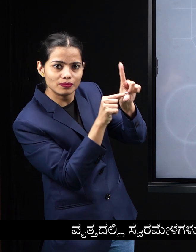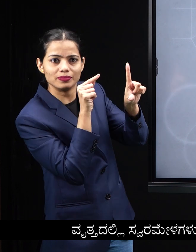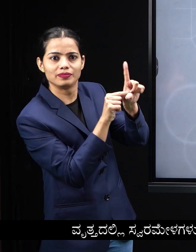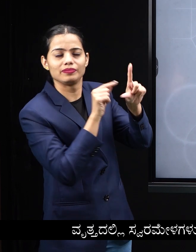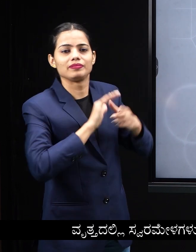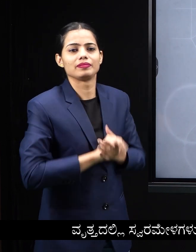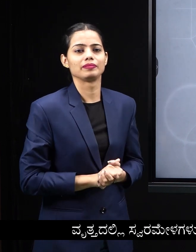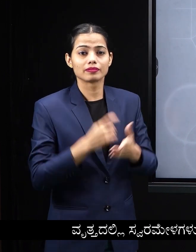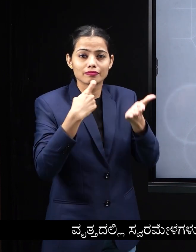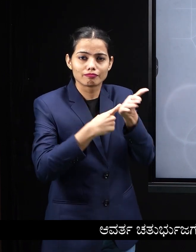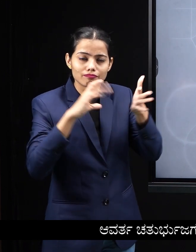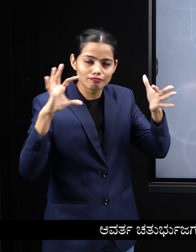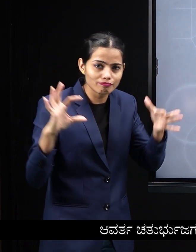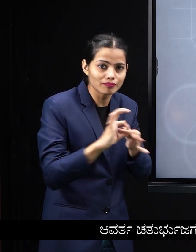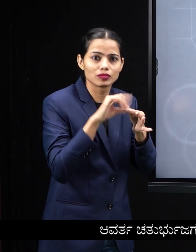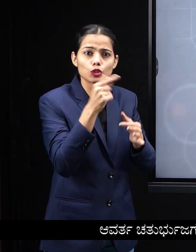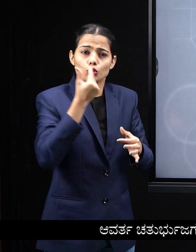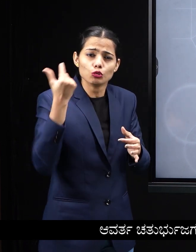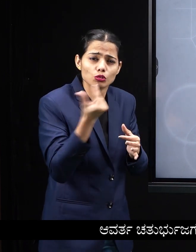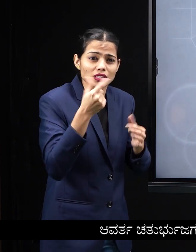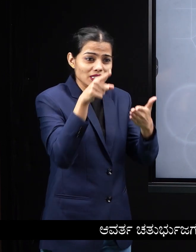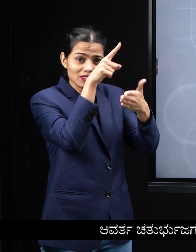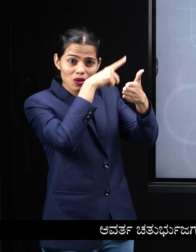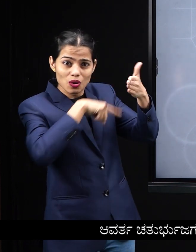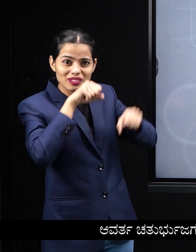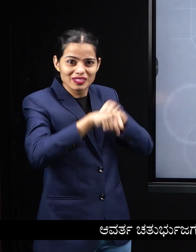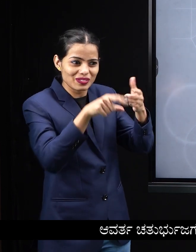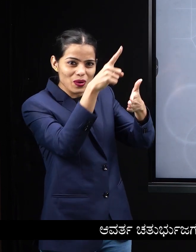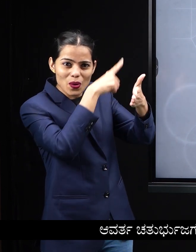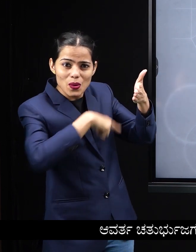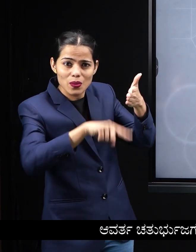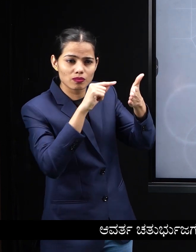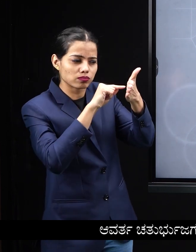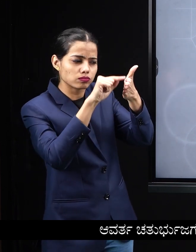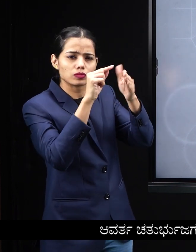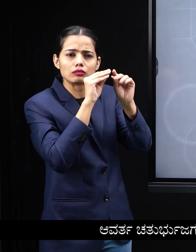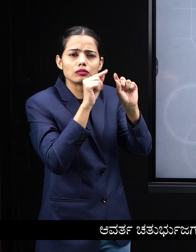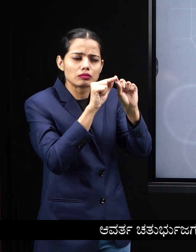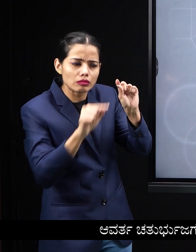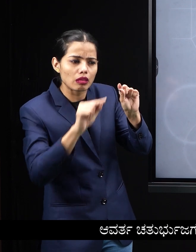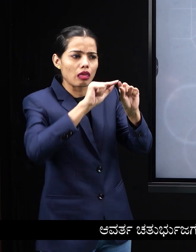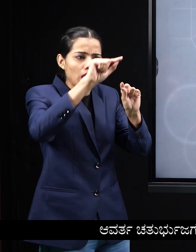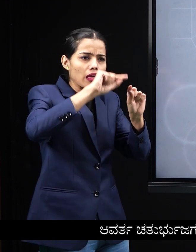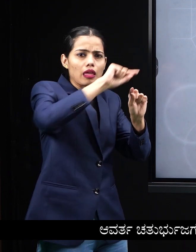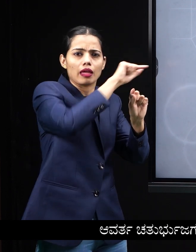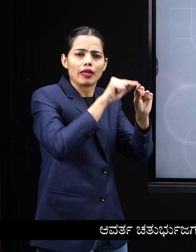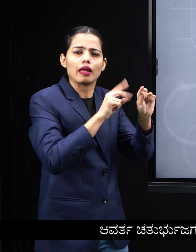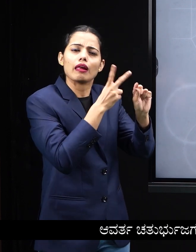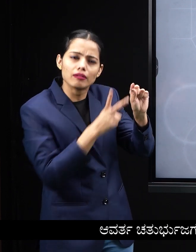ಅನ್ವಯಿಸಿ. ಆವರ್ತ ಚತುರ್ಭುಜಗಳು ಮತ್ತು ಅವುಗಳ ಕೋನಗಳ ಗುಣಲಕ್ಷಣಗಳನ್ನು ಗುರುತಿಸಿ.